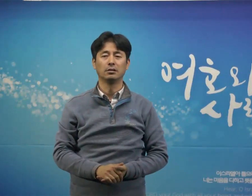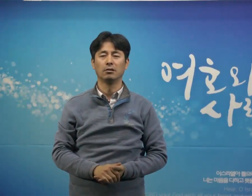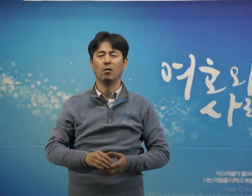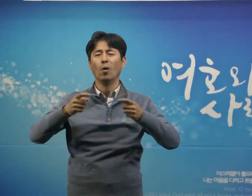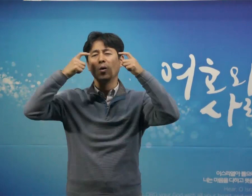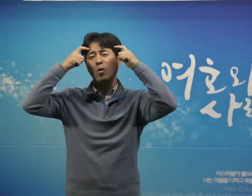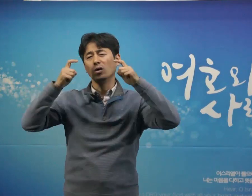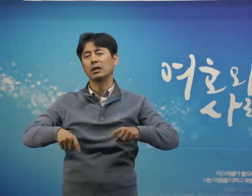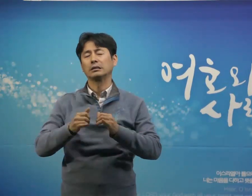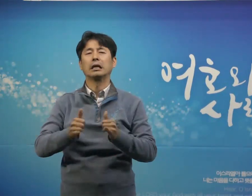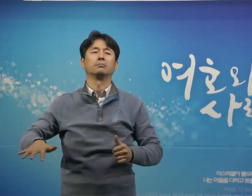사이에 벽을